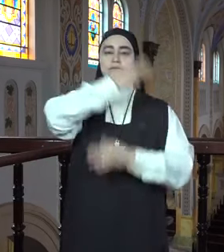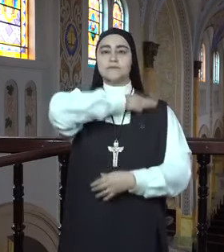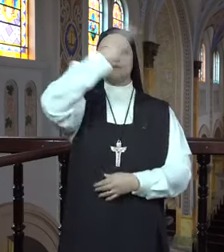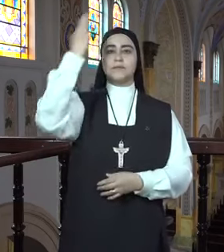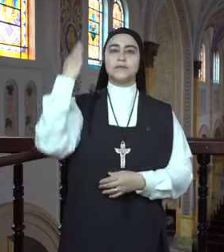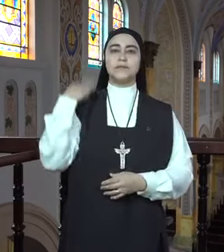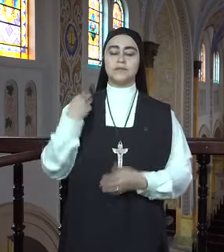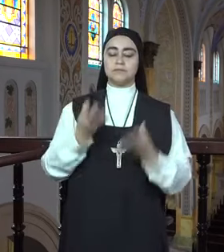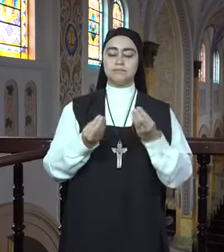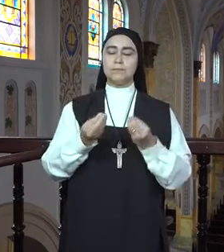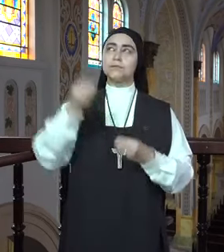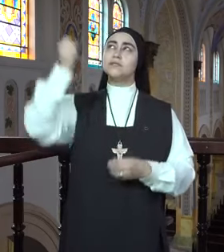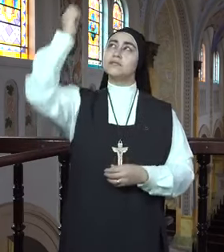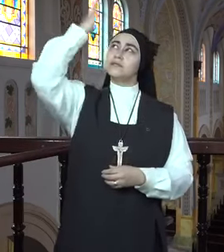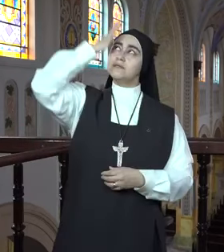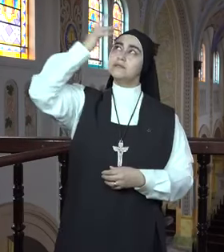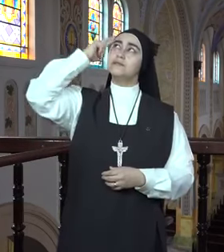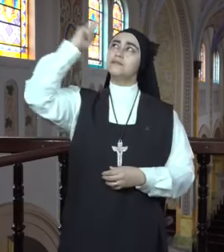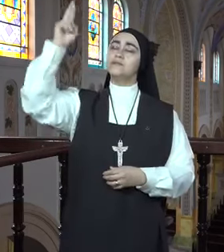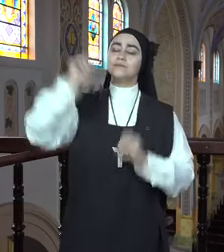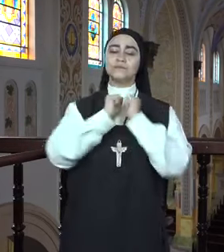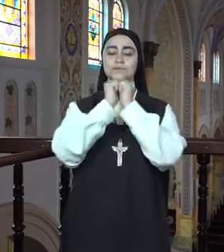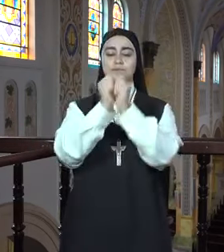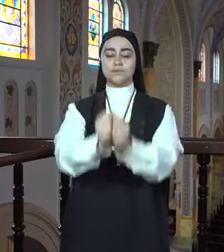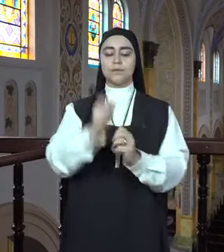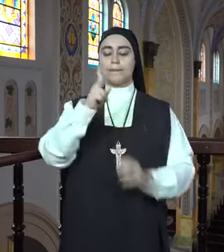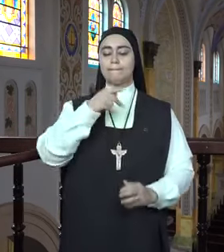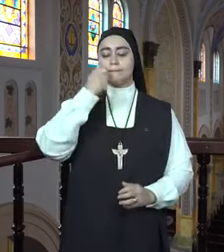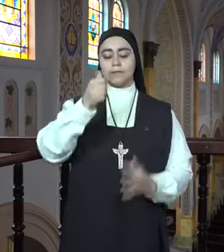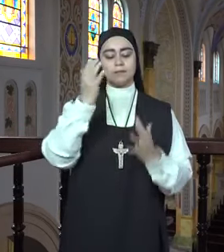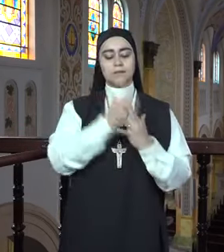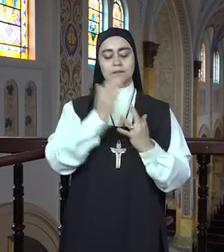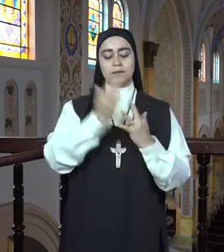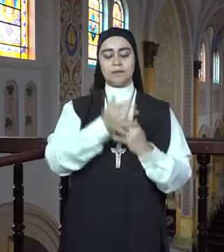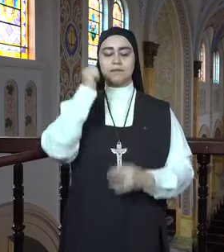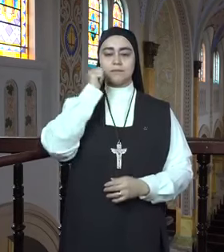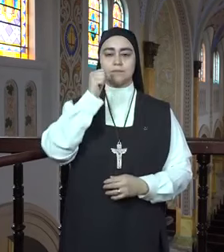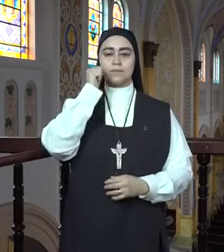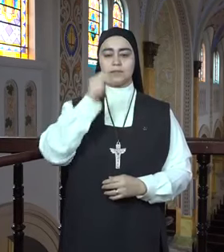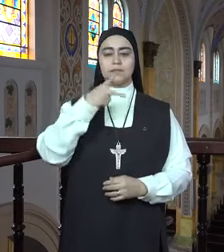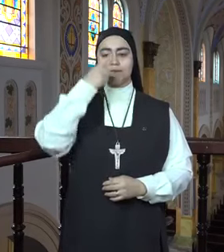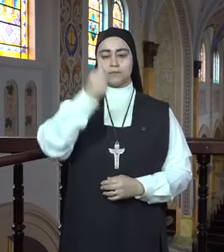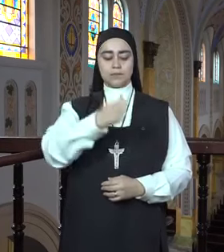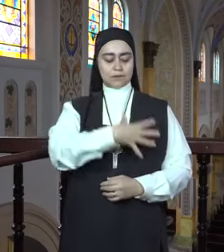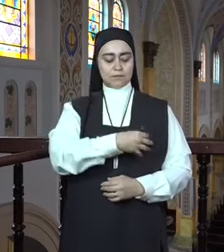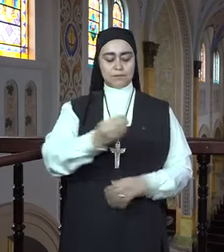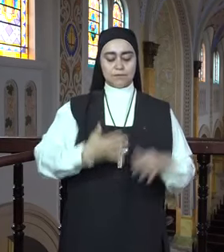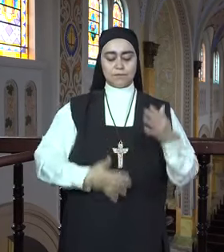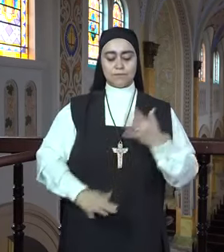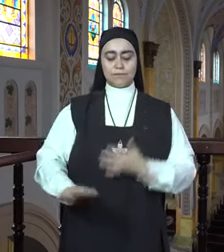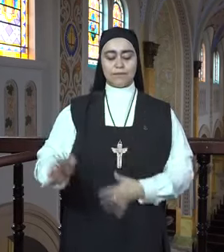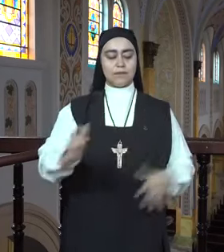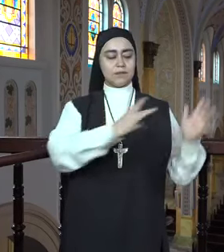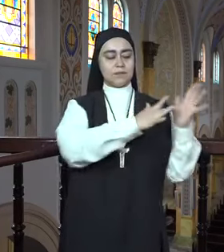Maria, cheia de graça, o Senhor é convosco. Bendita sois vós entre as mulheres, e bendito